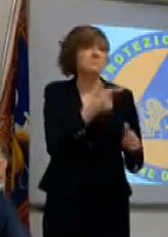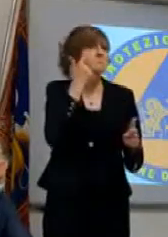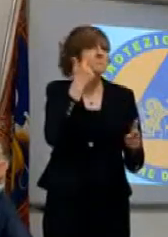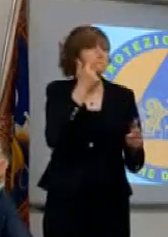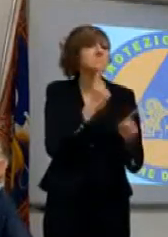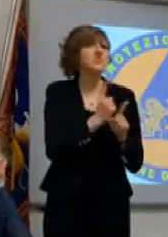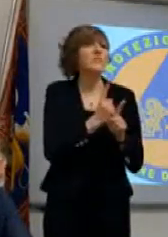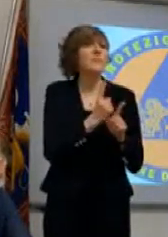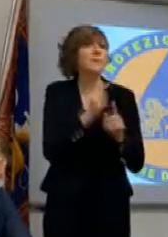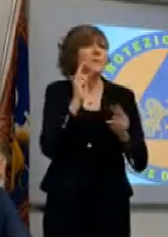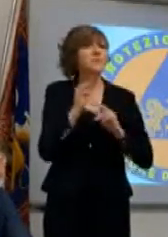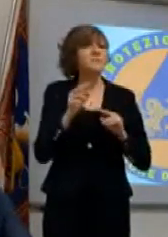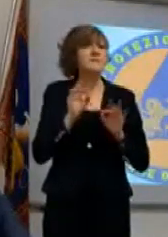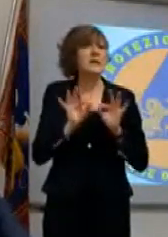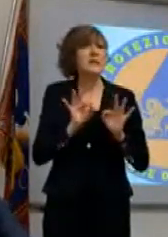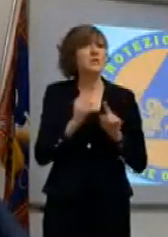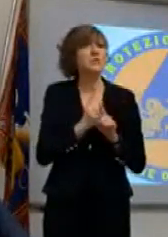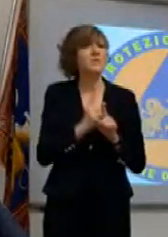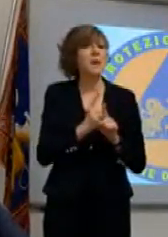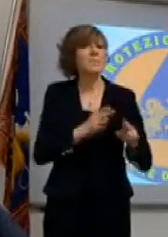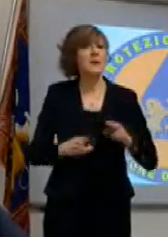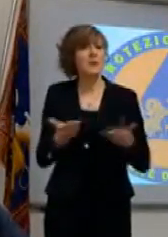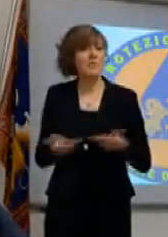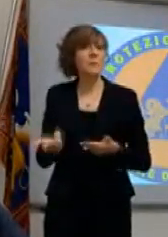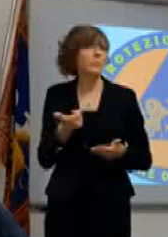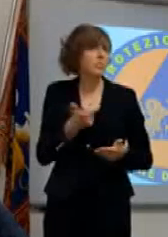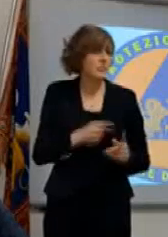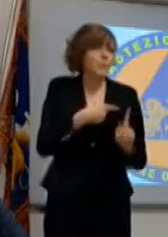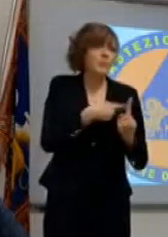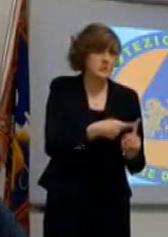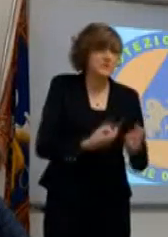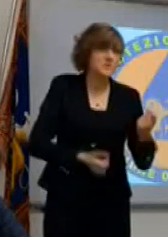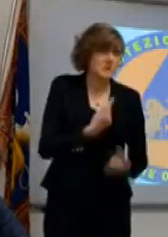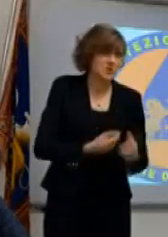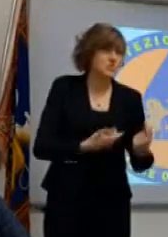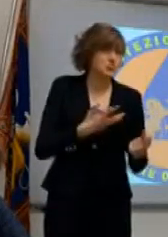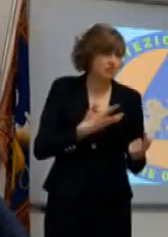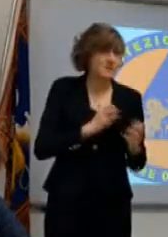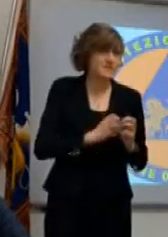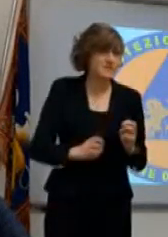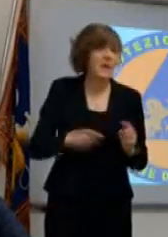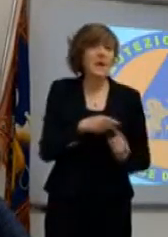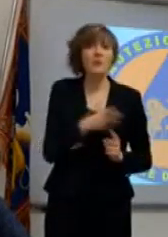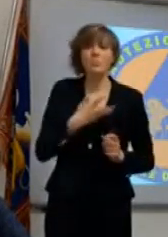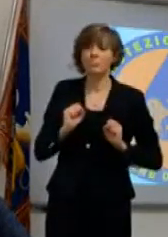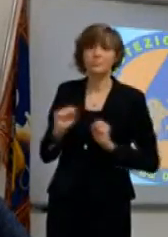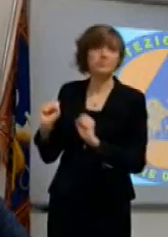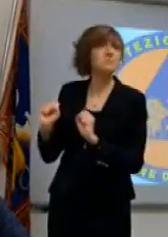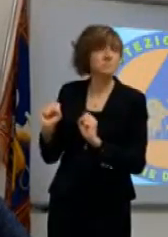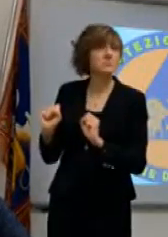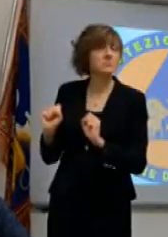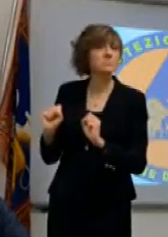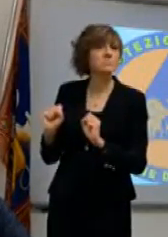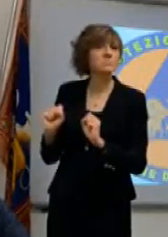di essere ricoverata dal punto di vista clinico, no? Perché è positivo a sintomi, non può non essere ricoverato, si rifiuta il